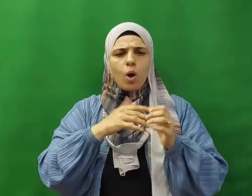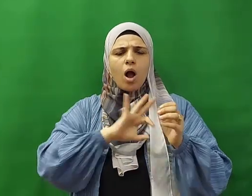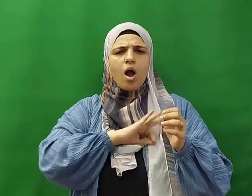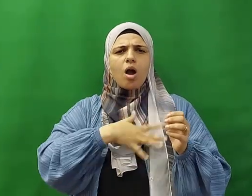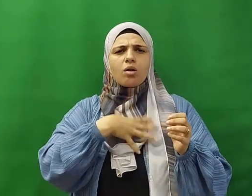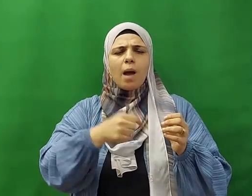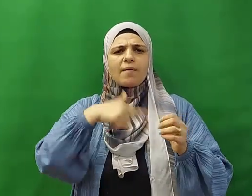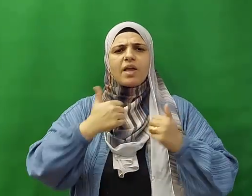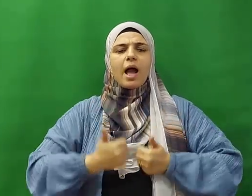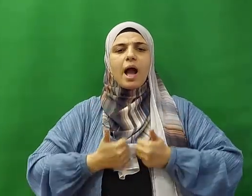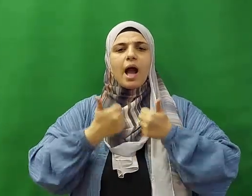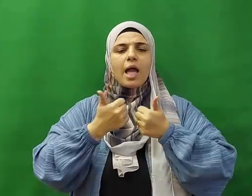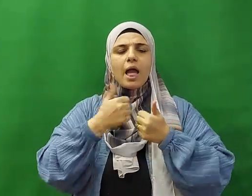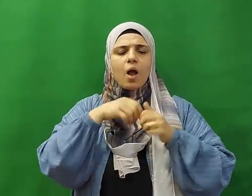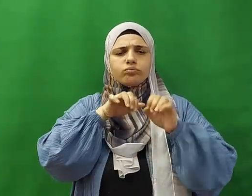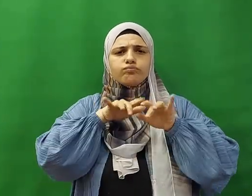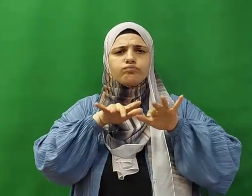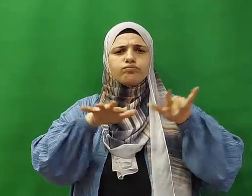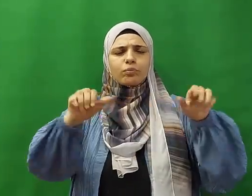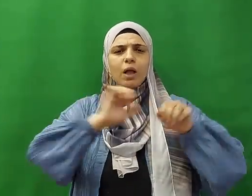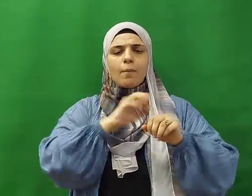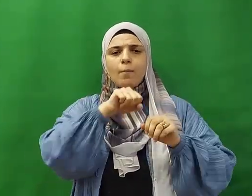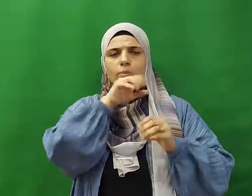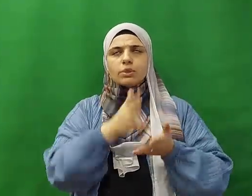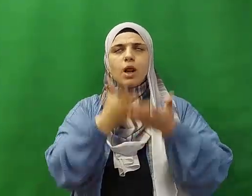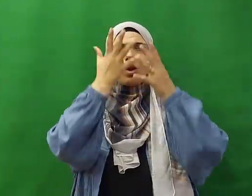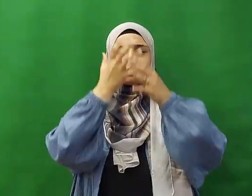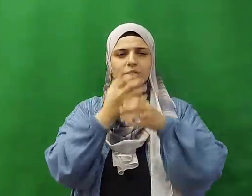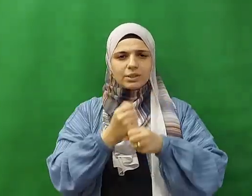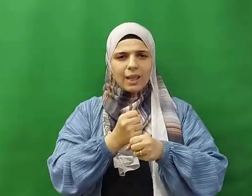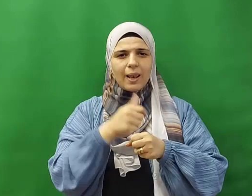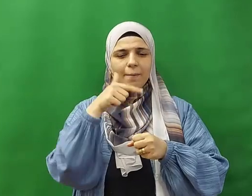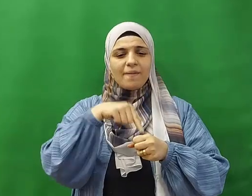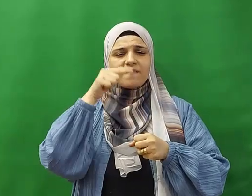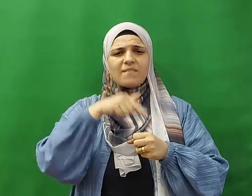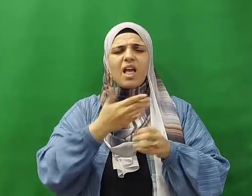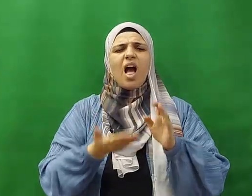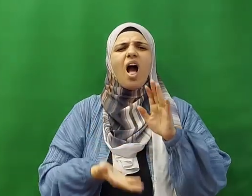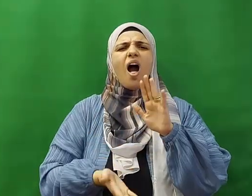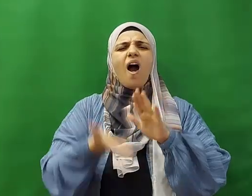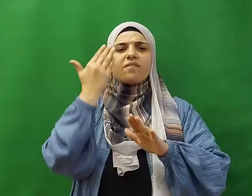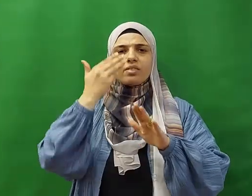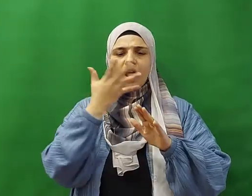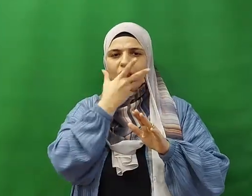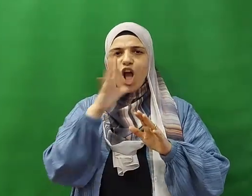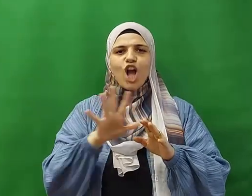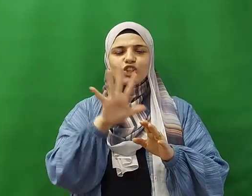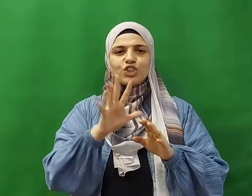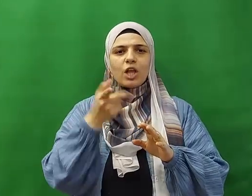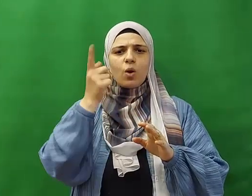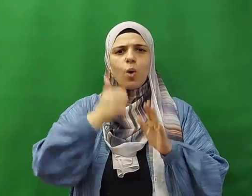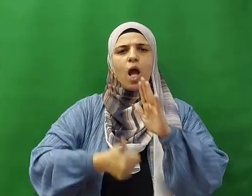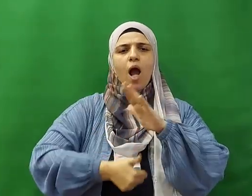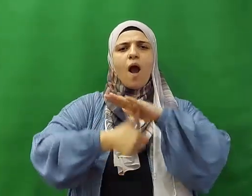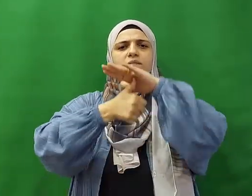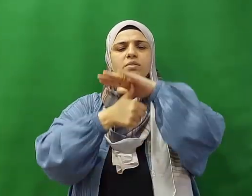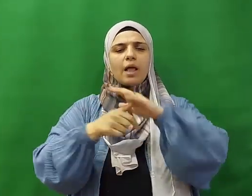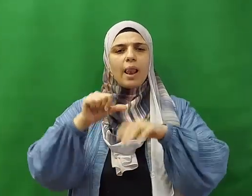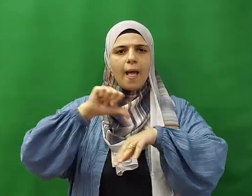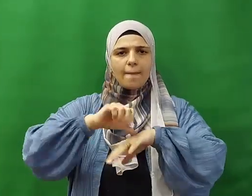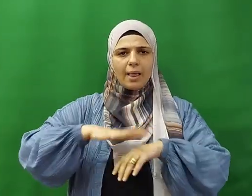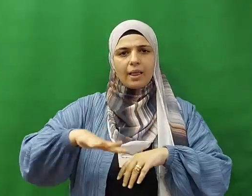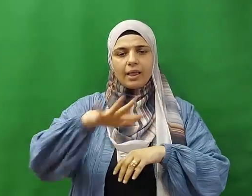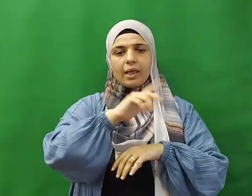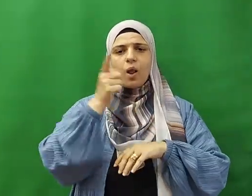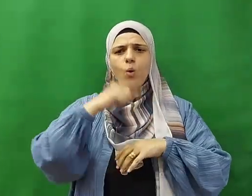وقد تجلت الرحمة في حياة نبينا صلوات ربي وسلامه عليه في أعلى صورها وأبهى